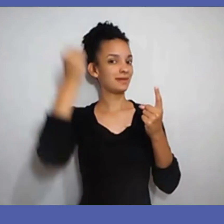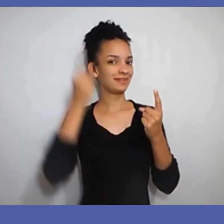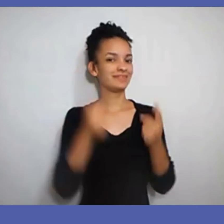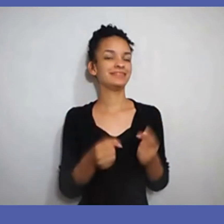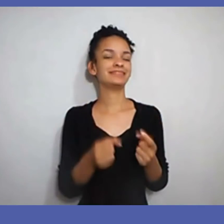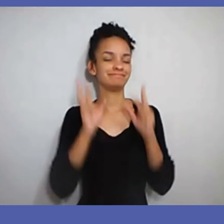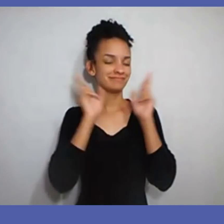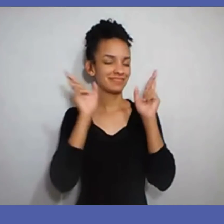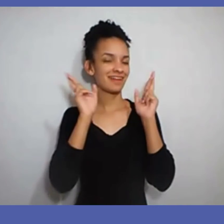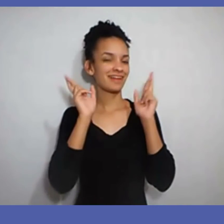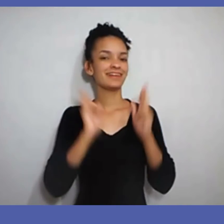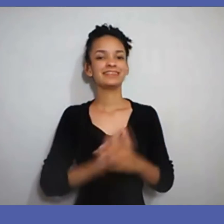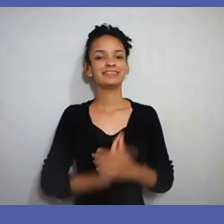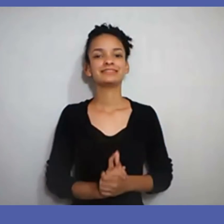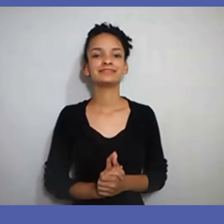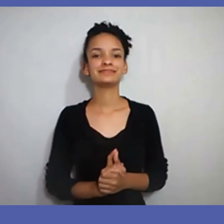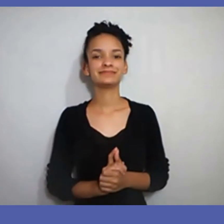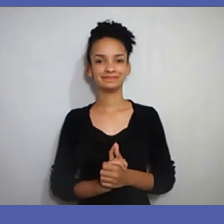levado.